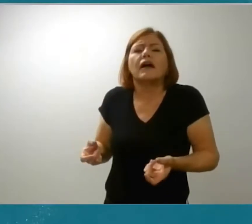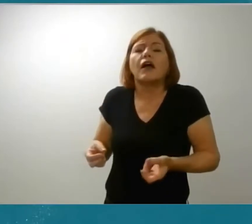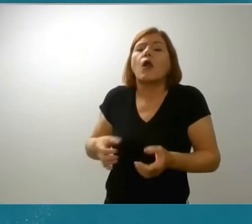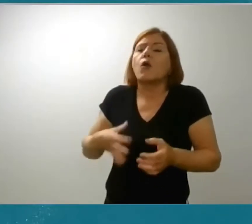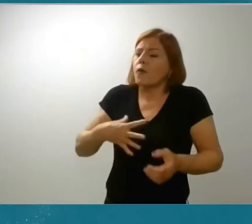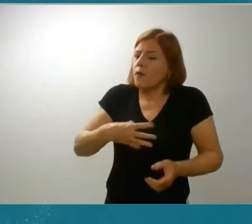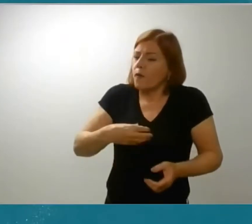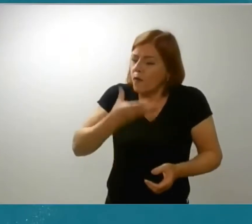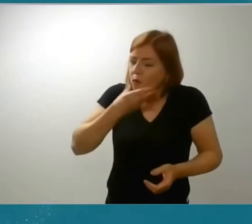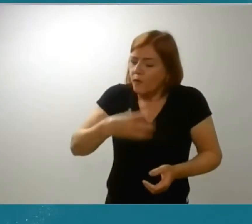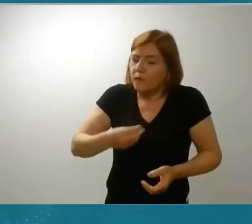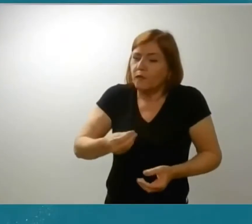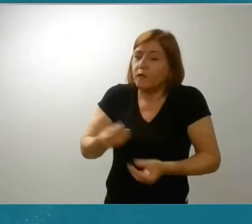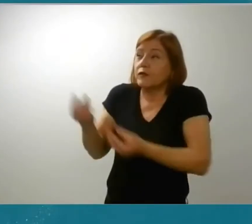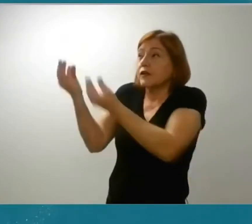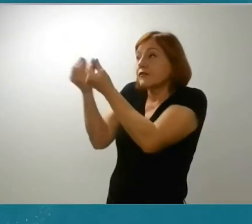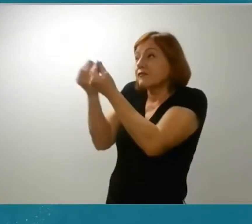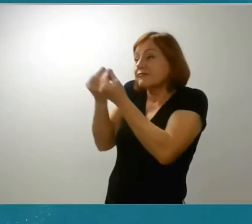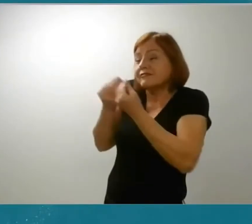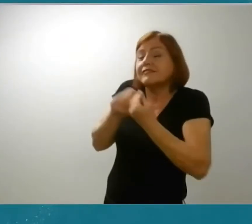filho.